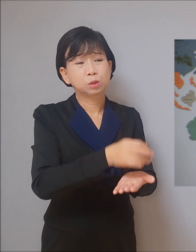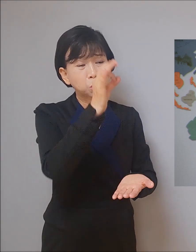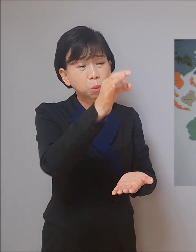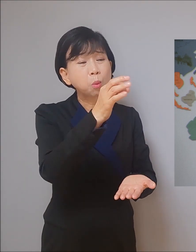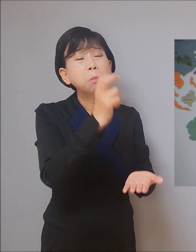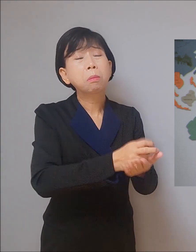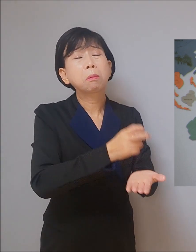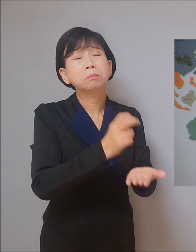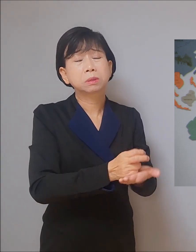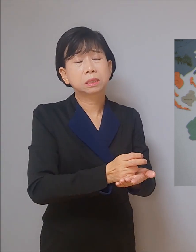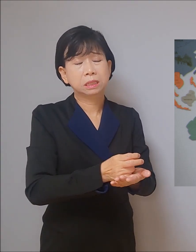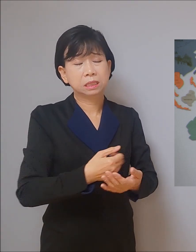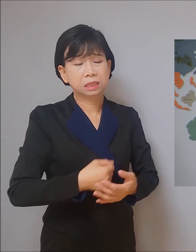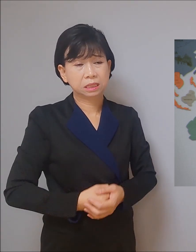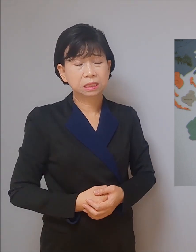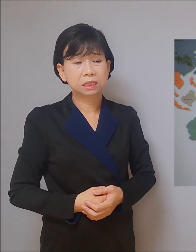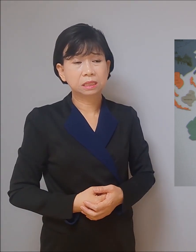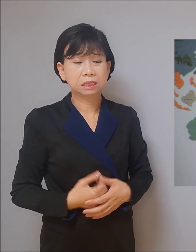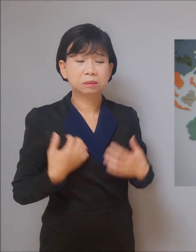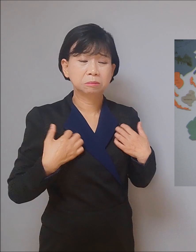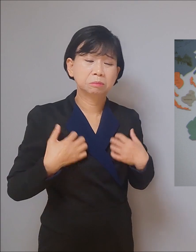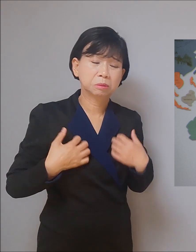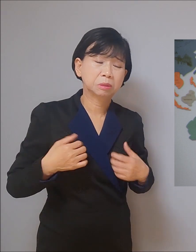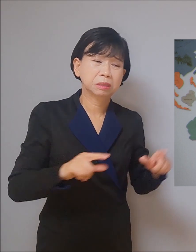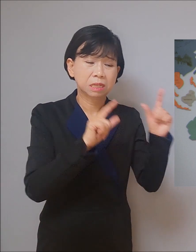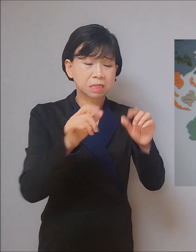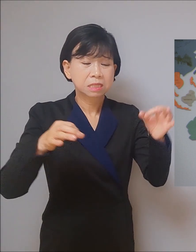인생인데 좀 즐기고 살자.